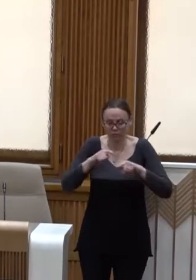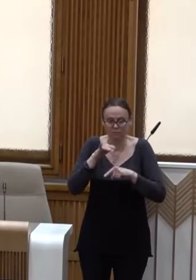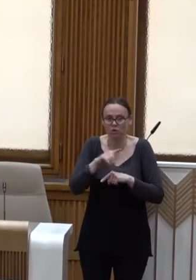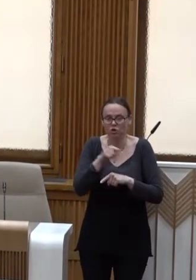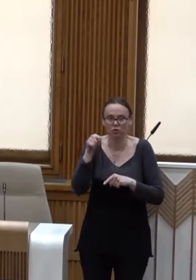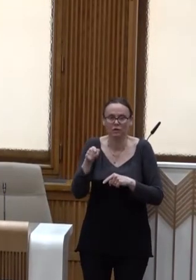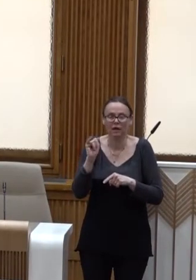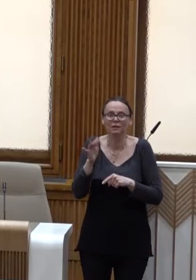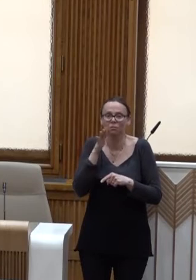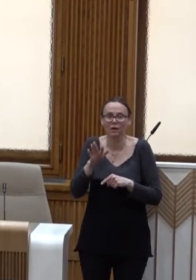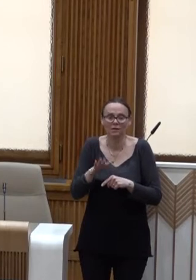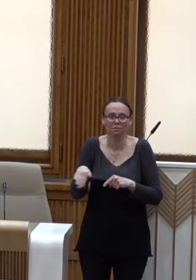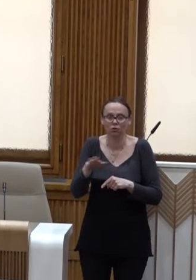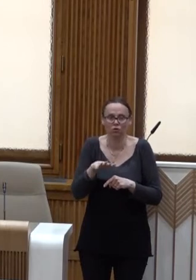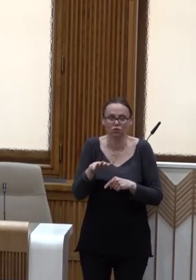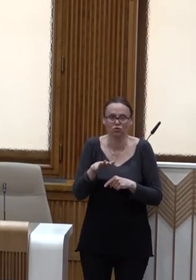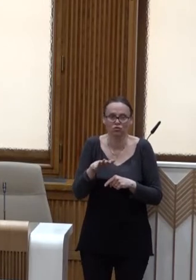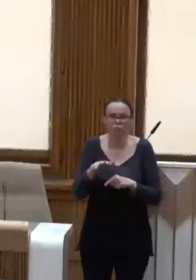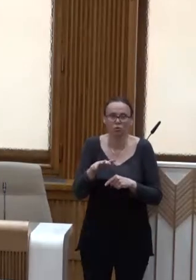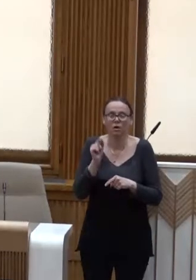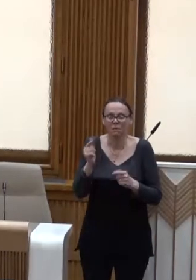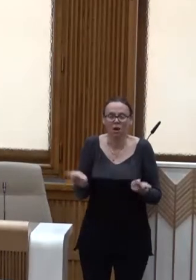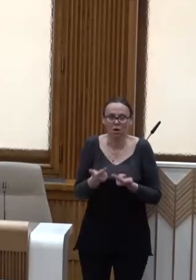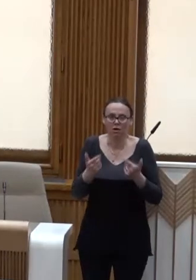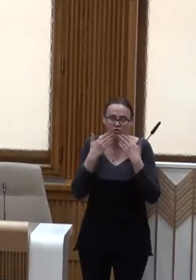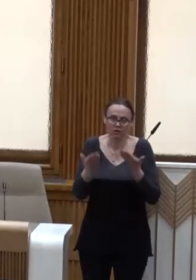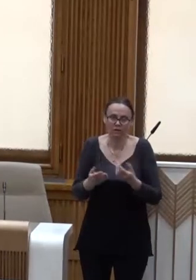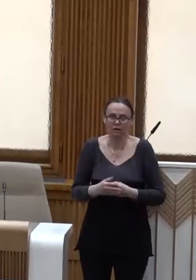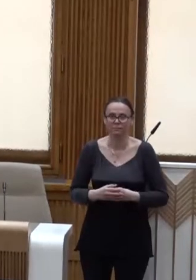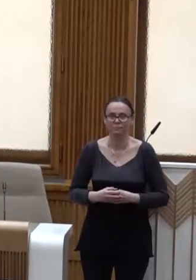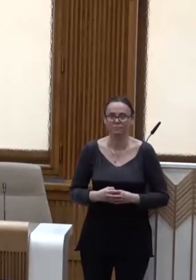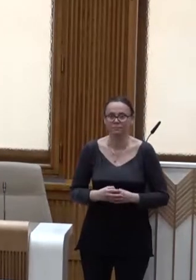bo na tem področju pač malo lažje. Hvala.